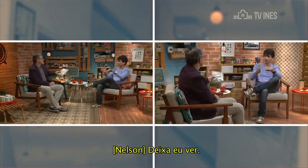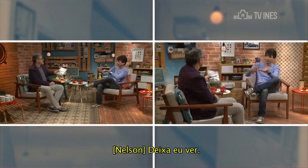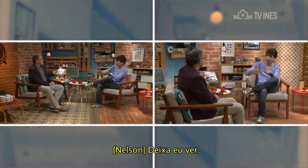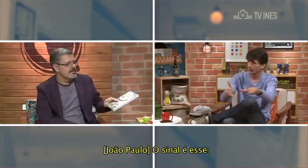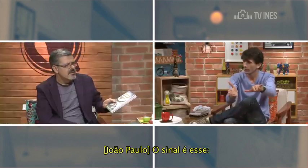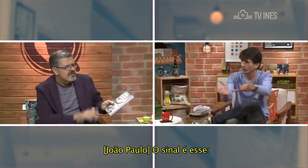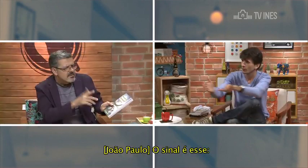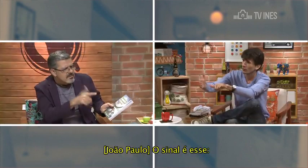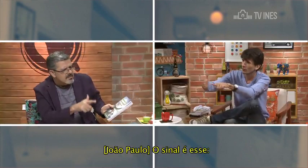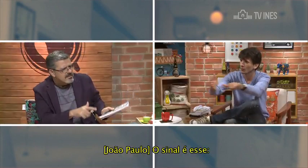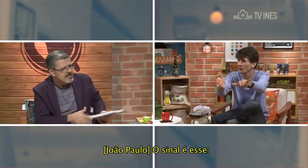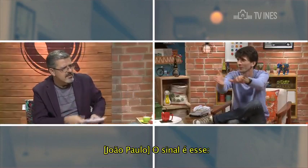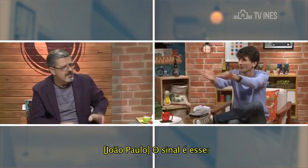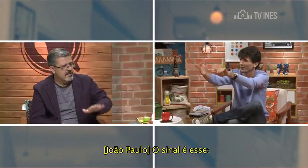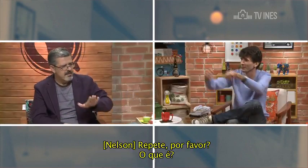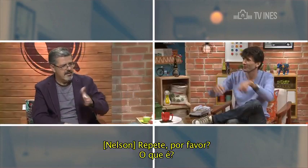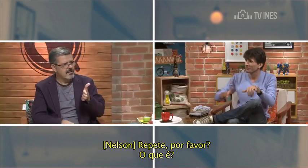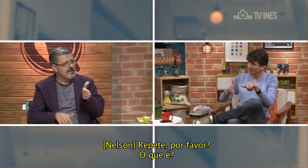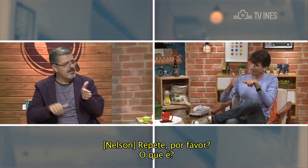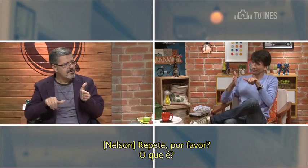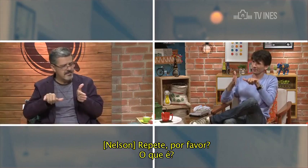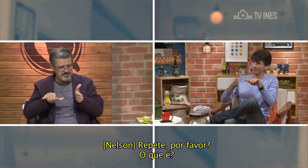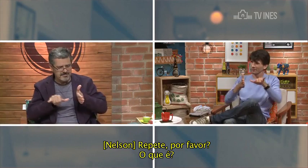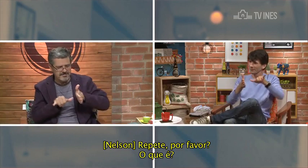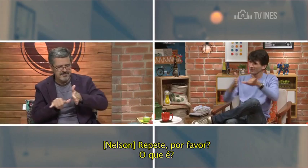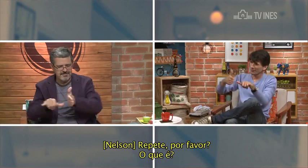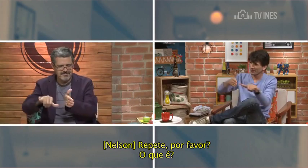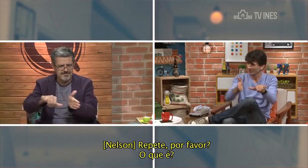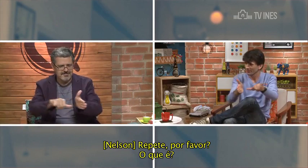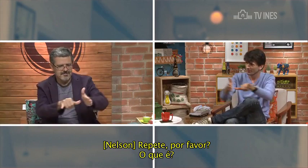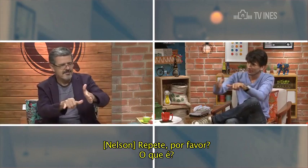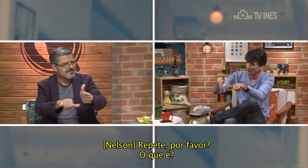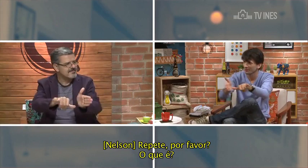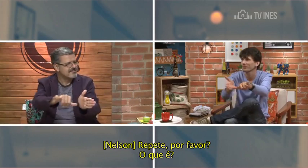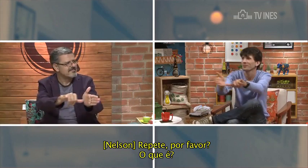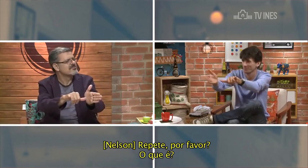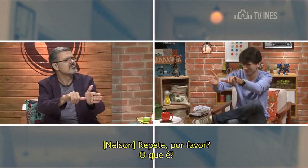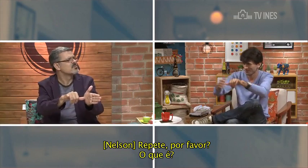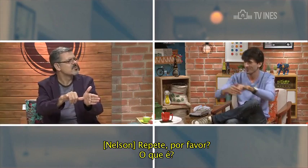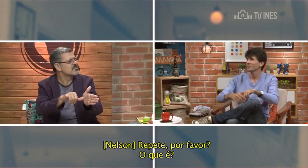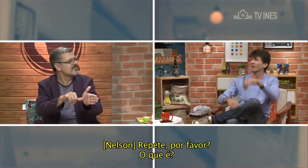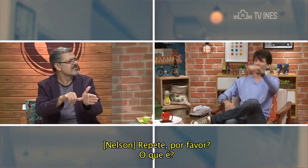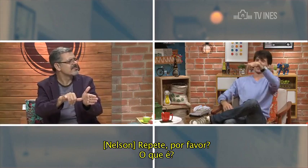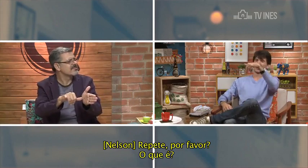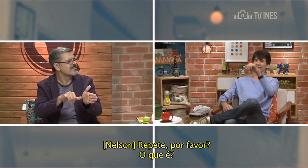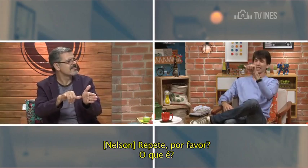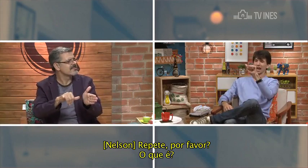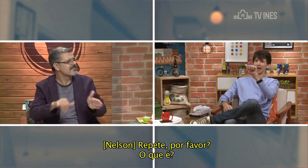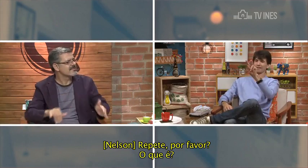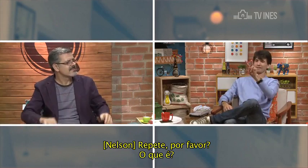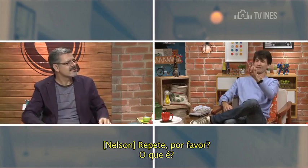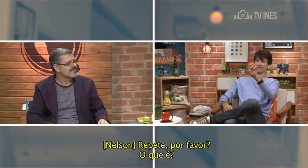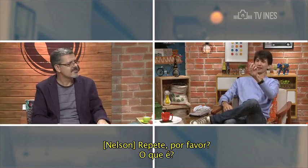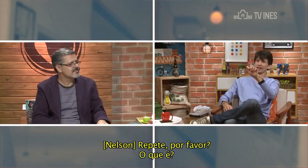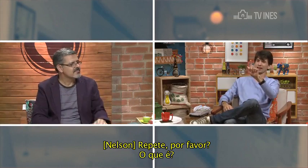sinal é esse se repete por favor E aí e o que é